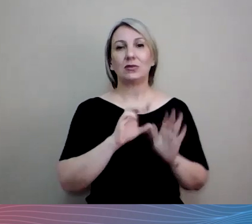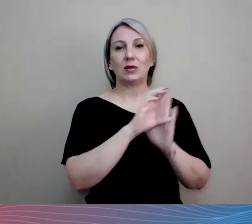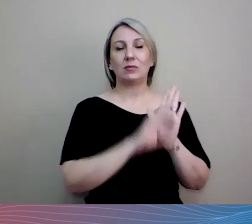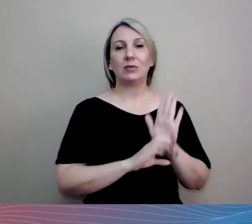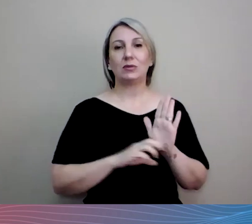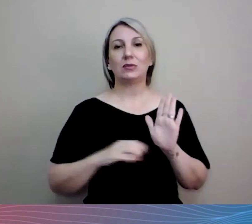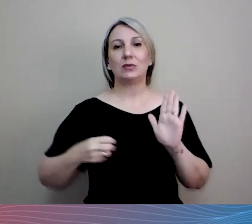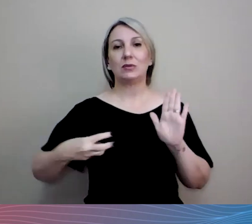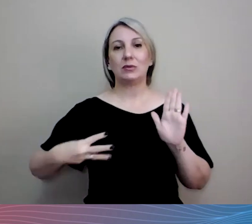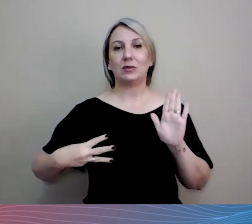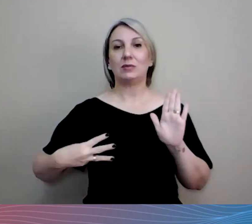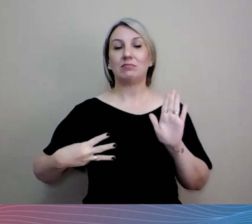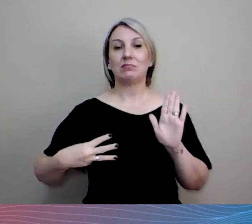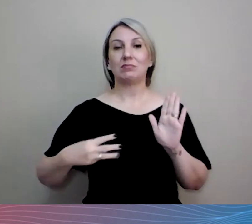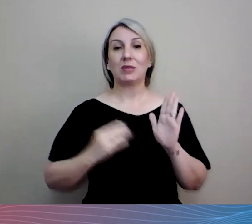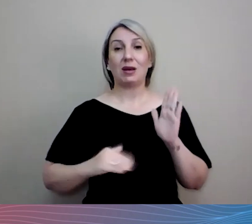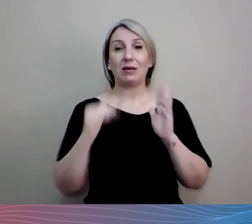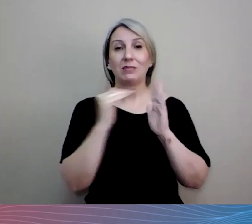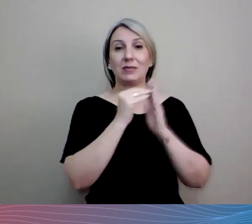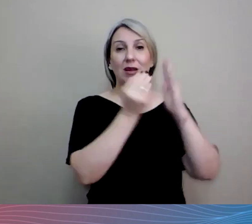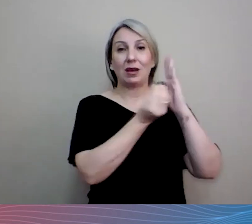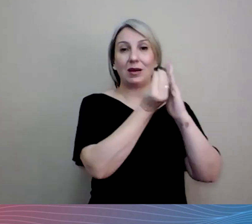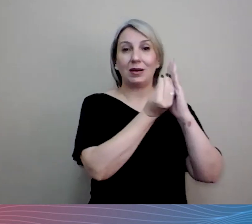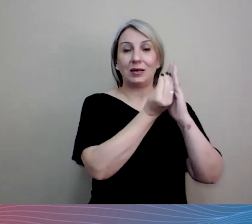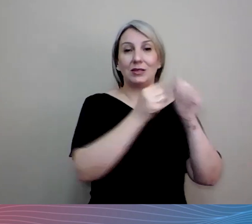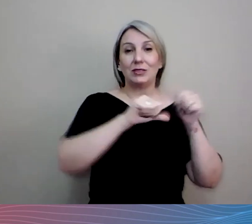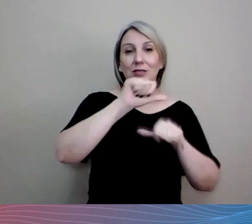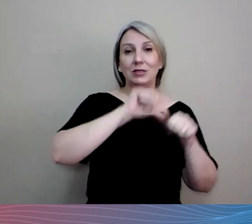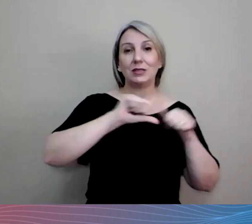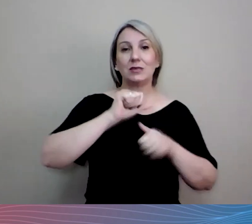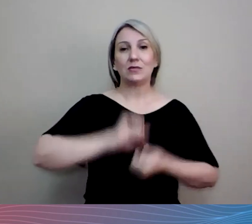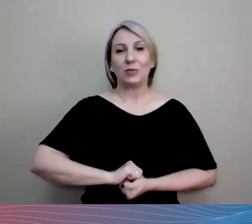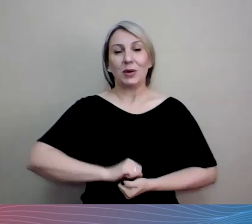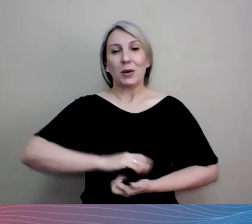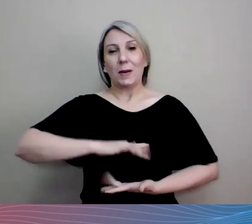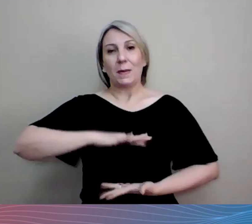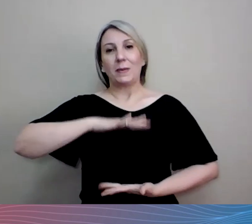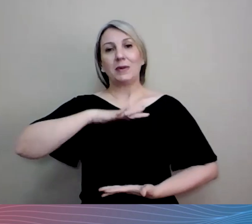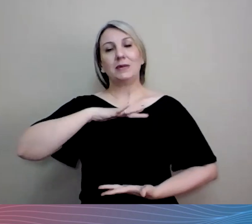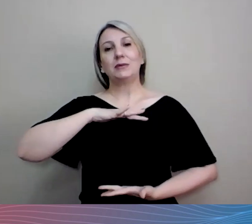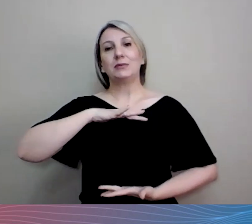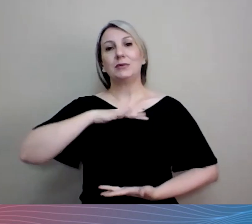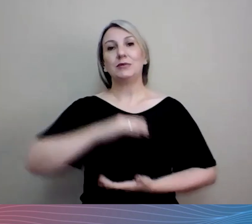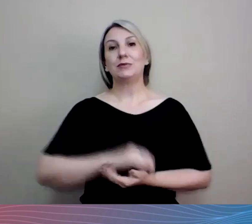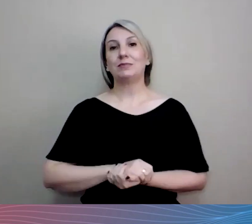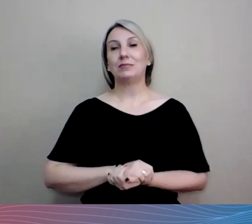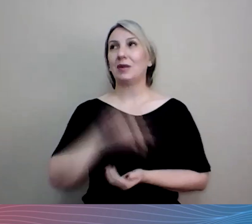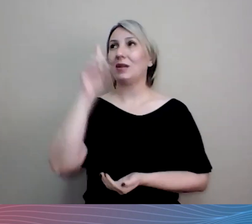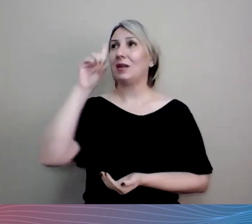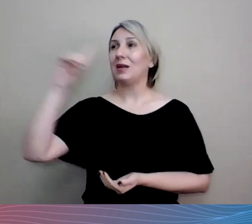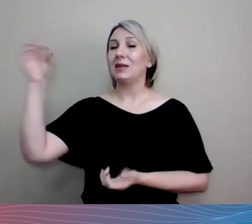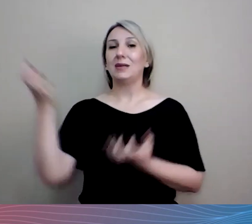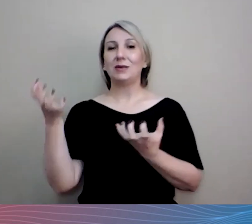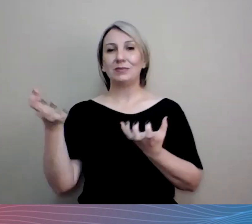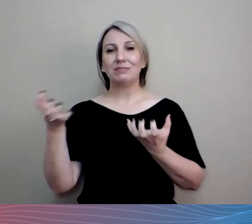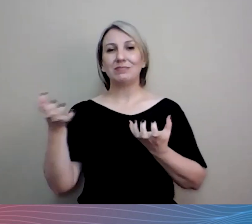a plenitude de Deus. Deus quer encher, através dos dispensadores,